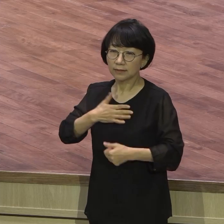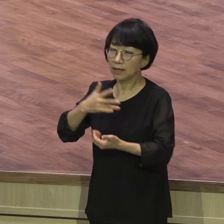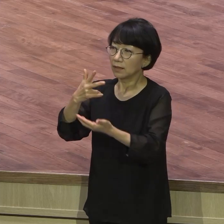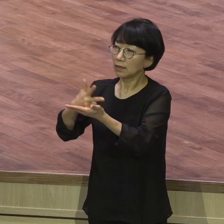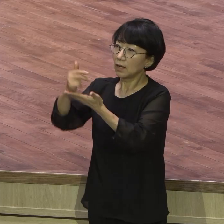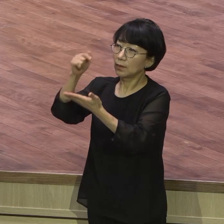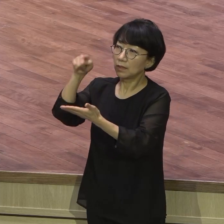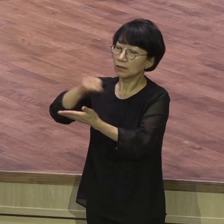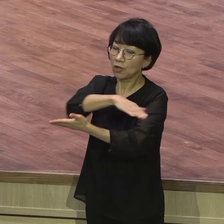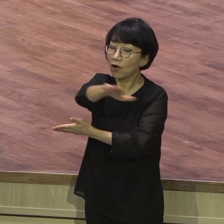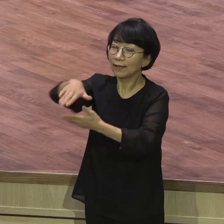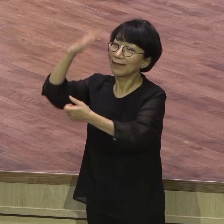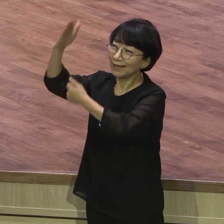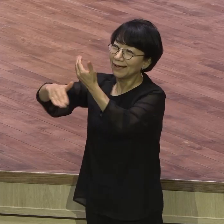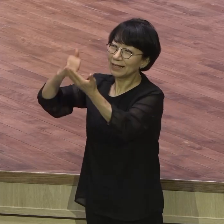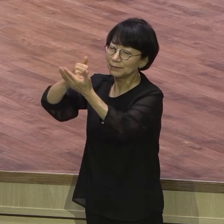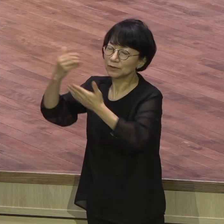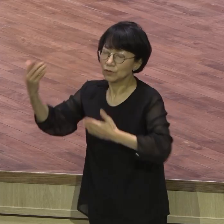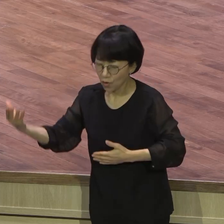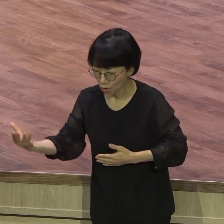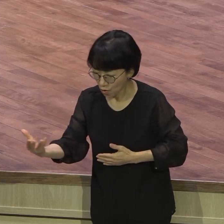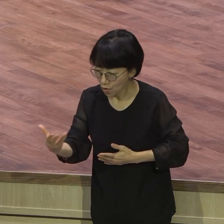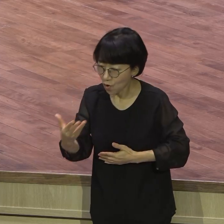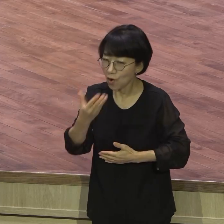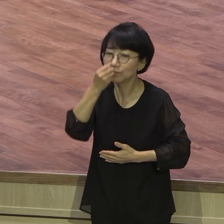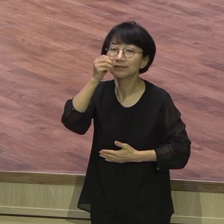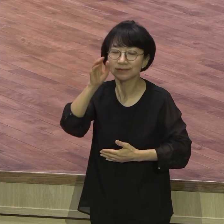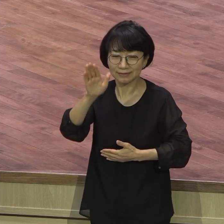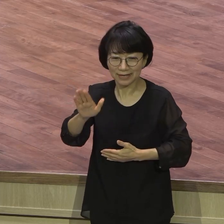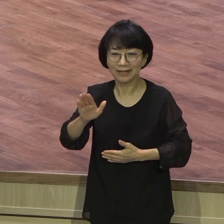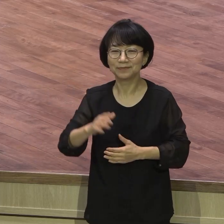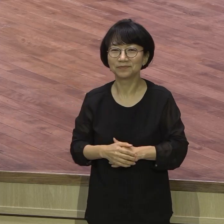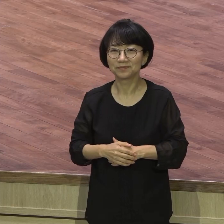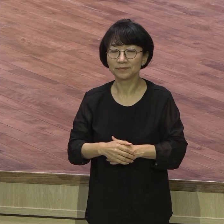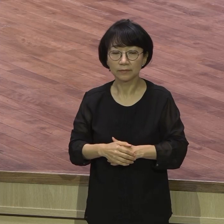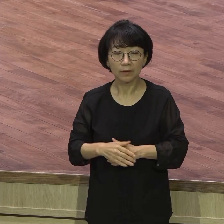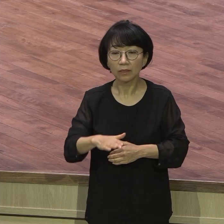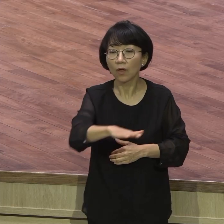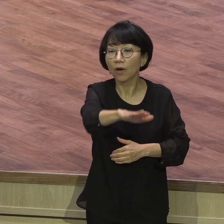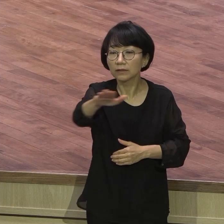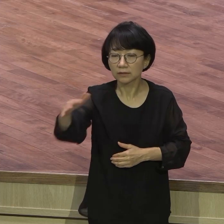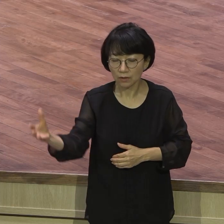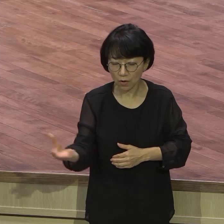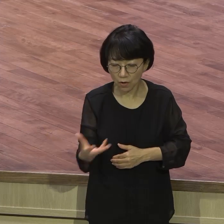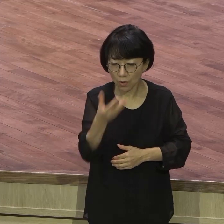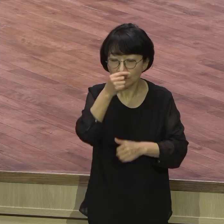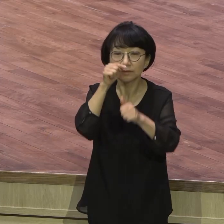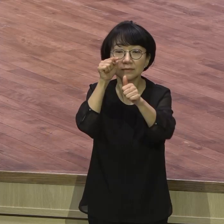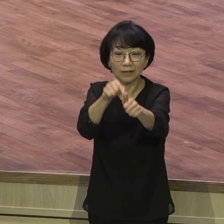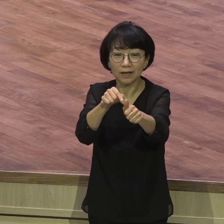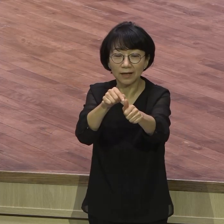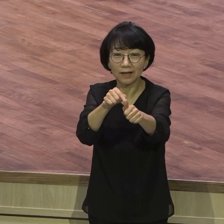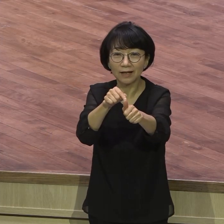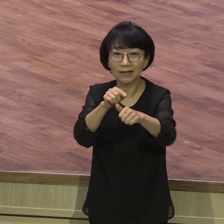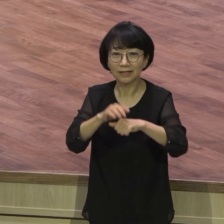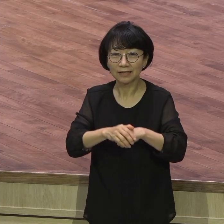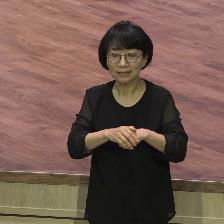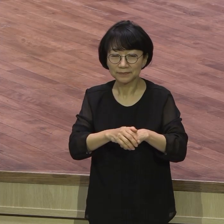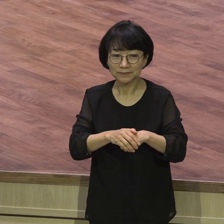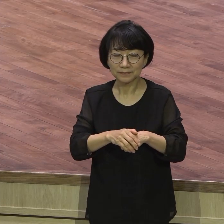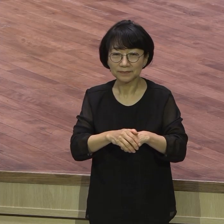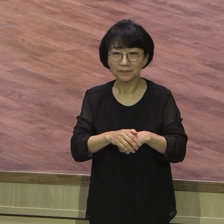너희 하나님이 거룩함이니라 너희는 거룩하라 라고 말씀하실 때 사용된